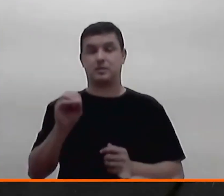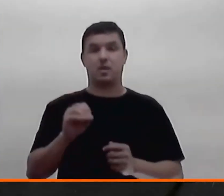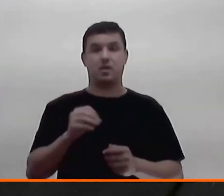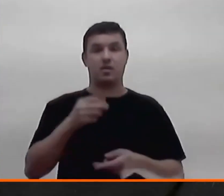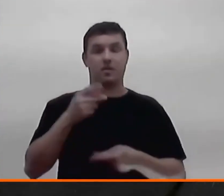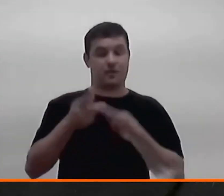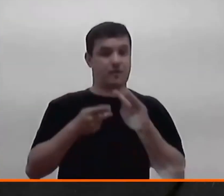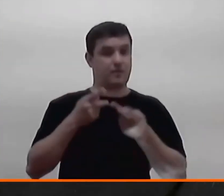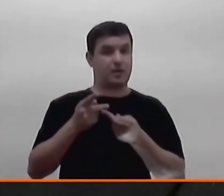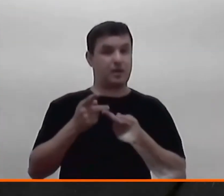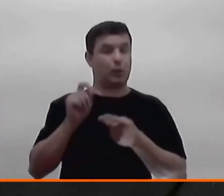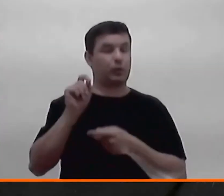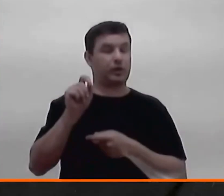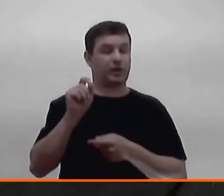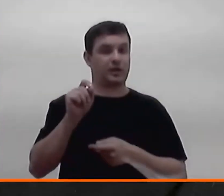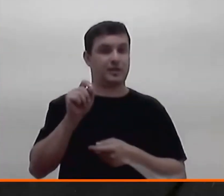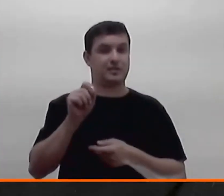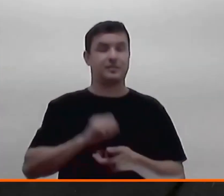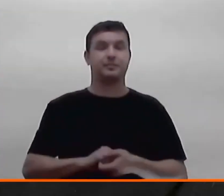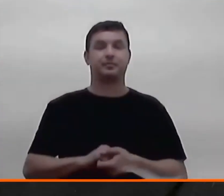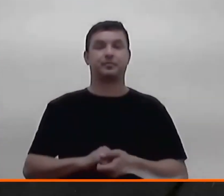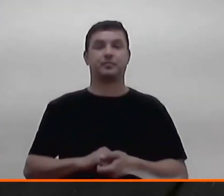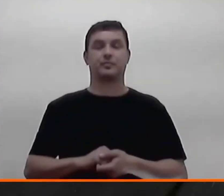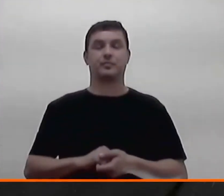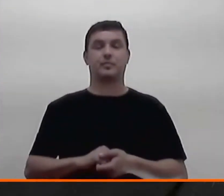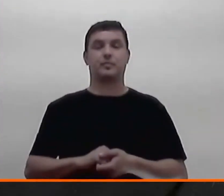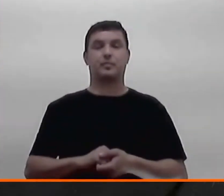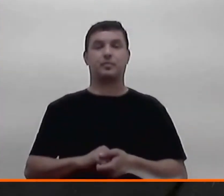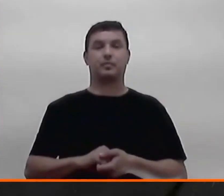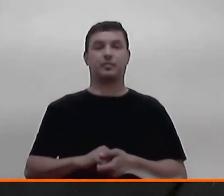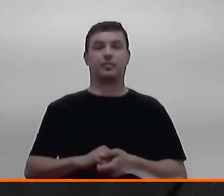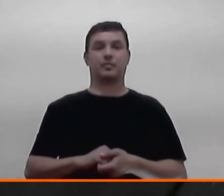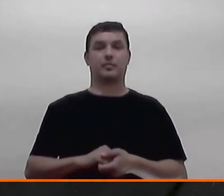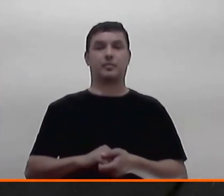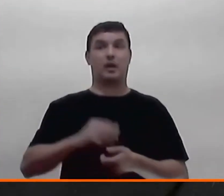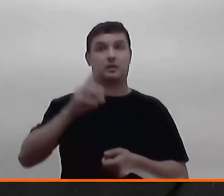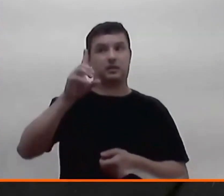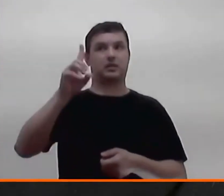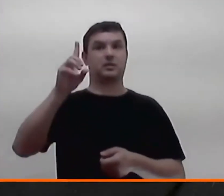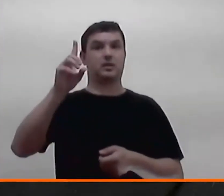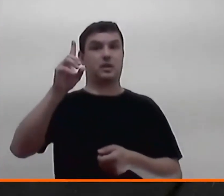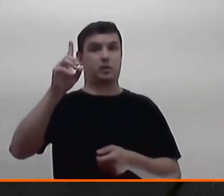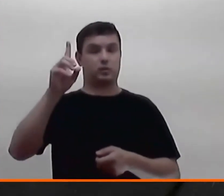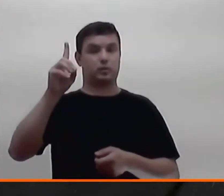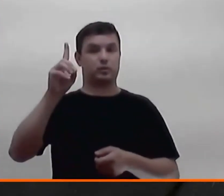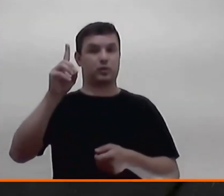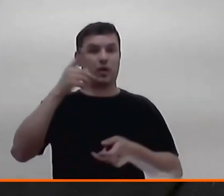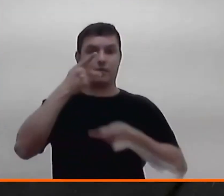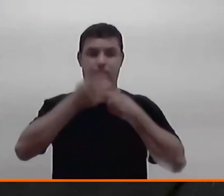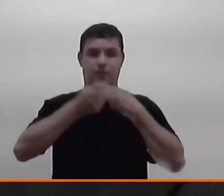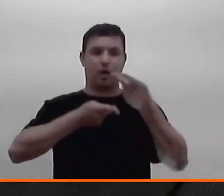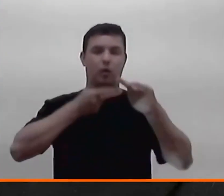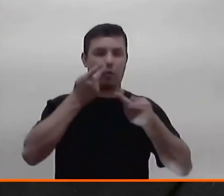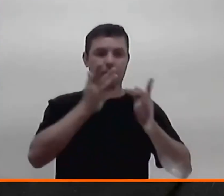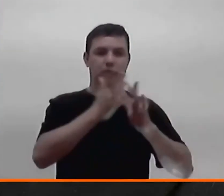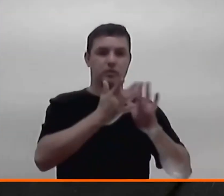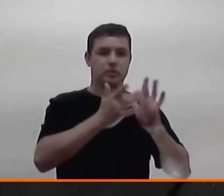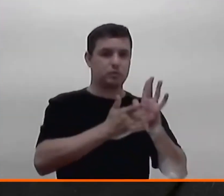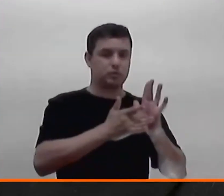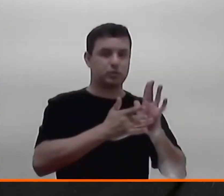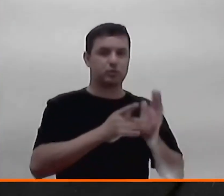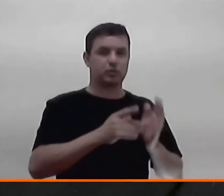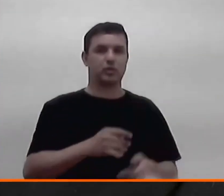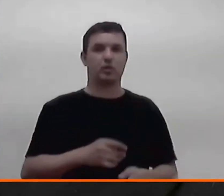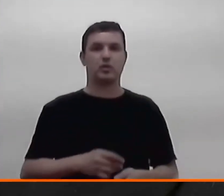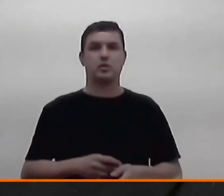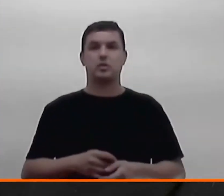ao meu Senhor. O Senhor, Deus, disse ao meu Senhor, Deus Filho: assenta-te